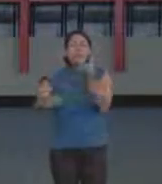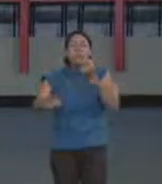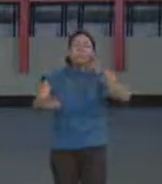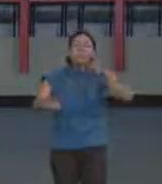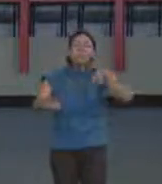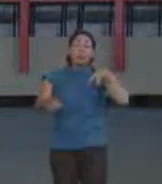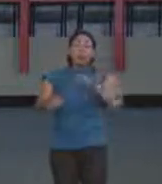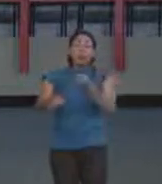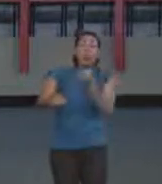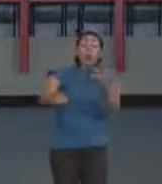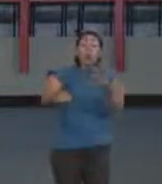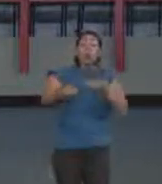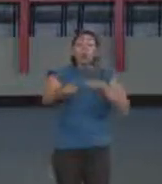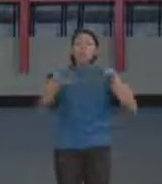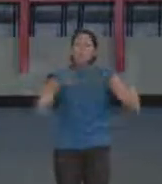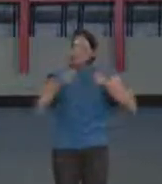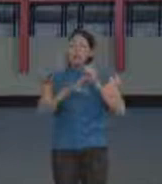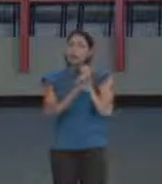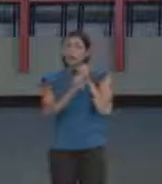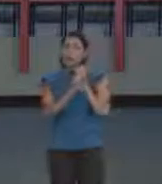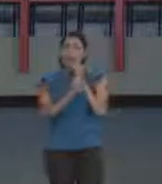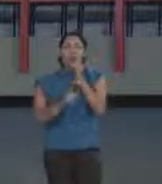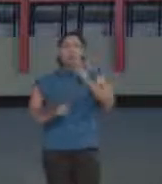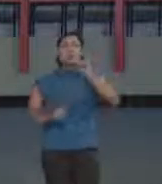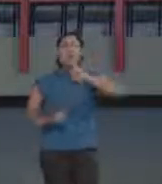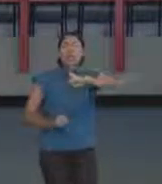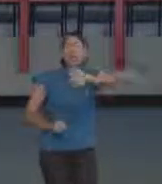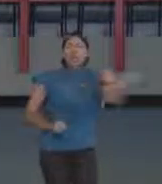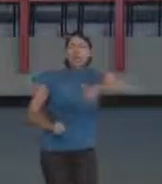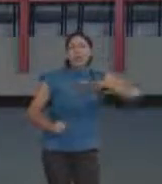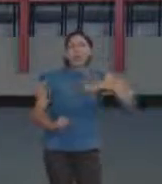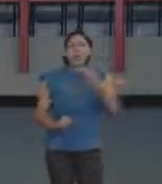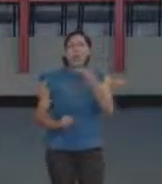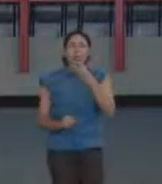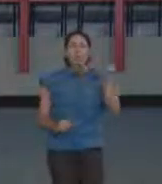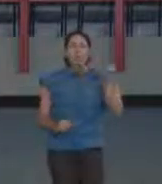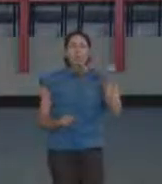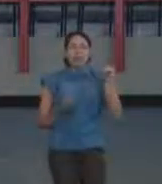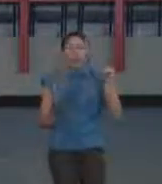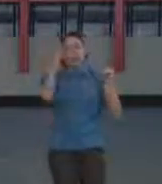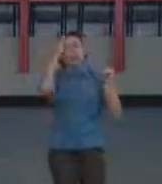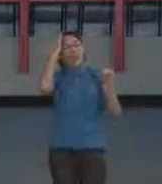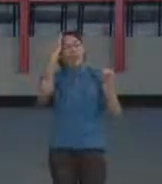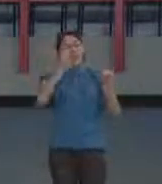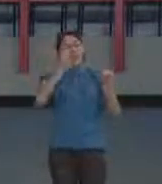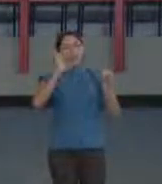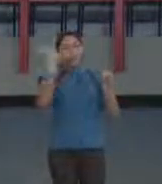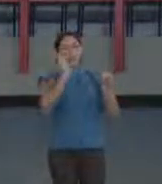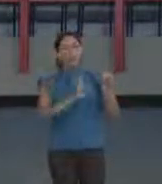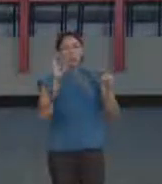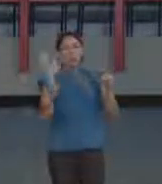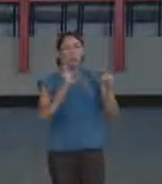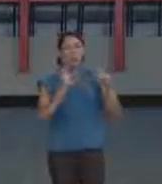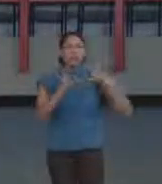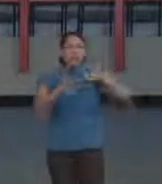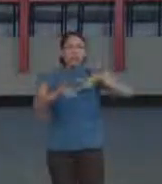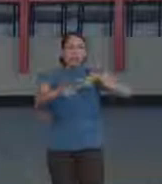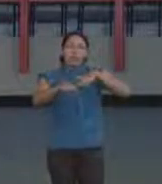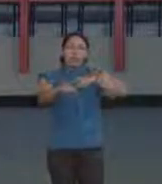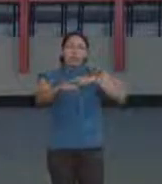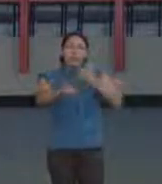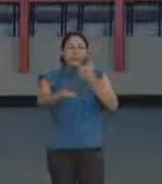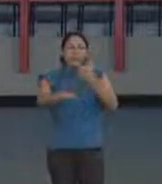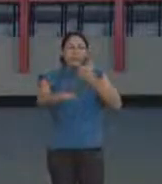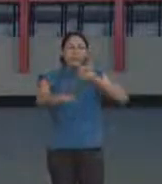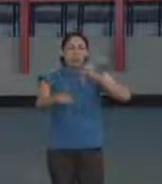Dá. Se o total de veículos era 300 e eu sei que 5% deles andam a 20 km por hora, dá para